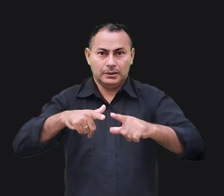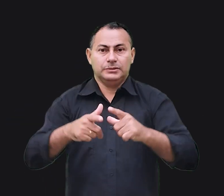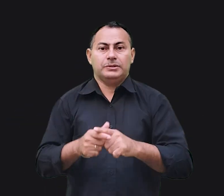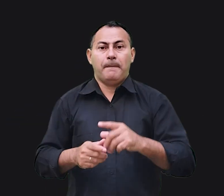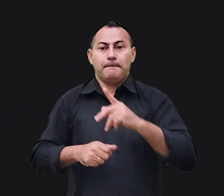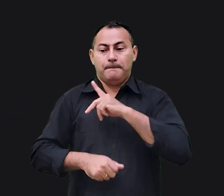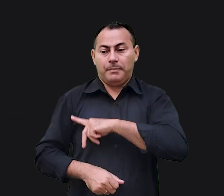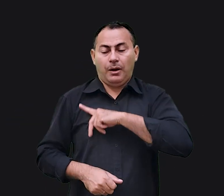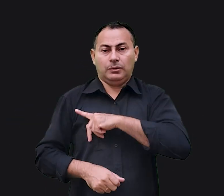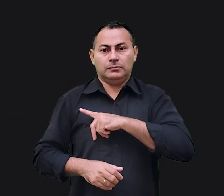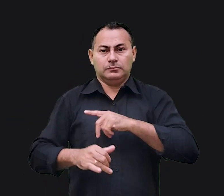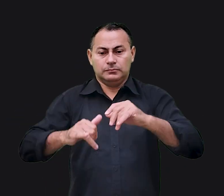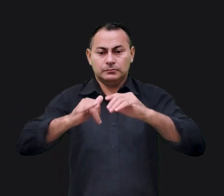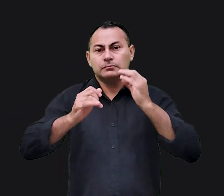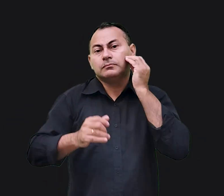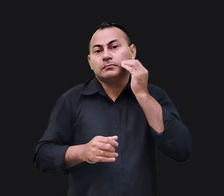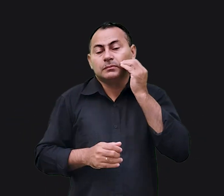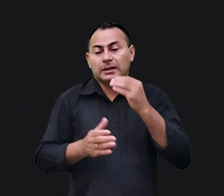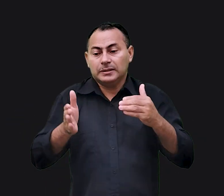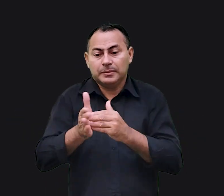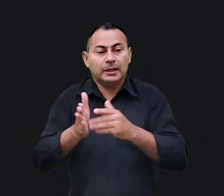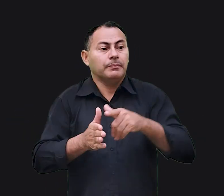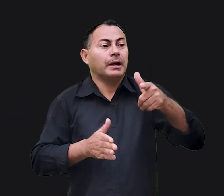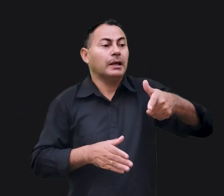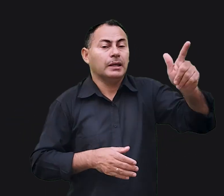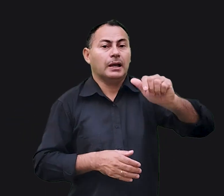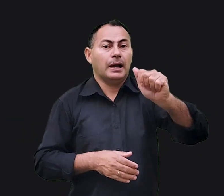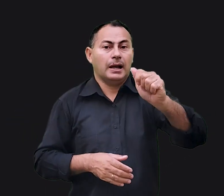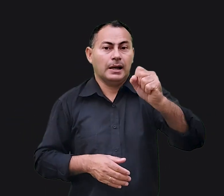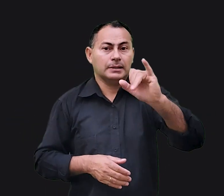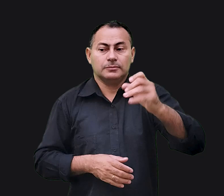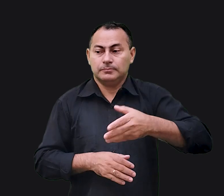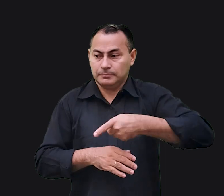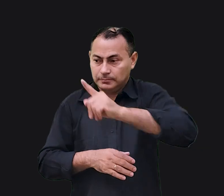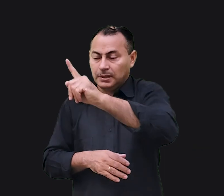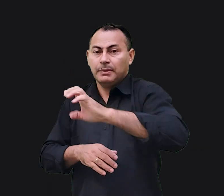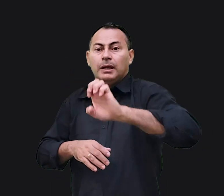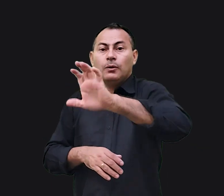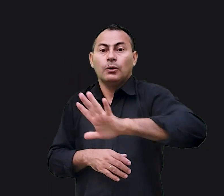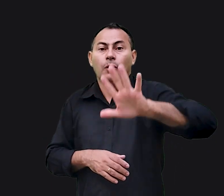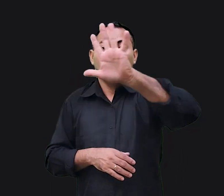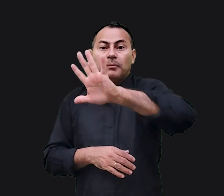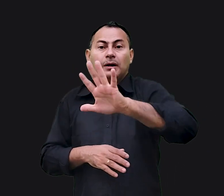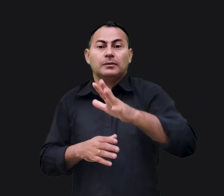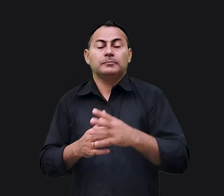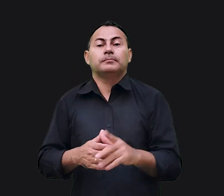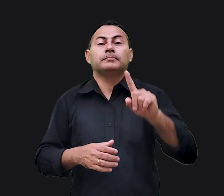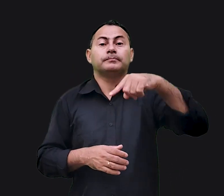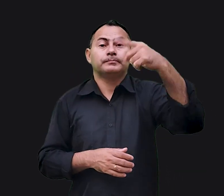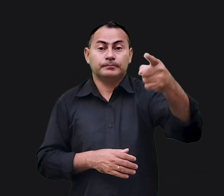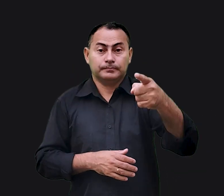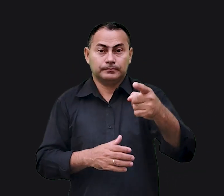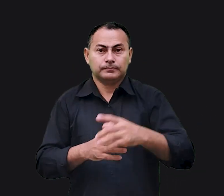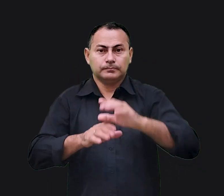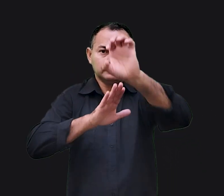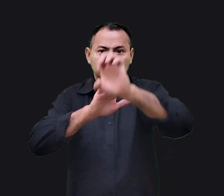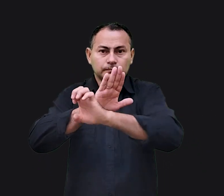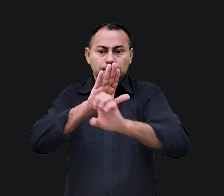Essa experiência o impediu de ir para a Ásia e o dirigiu para a Europa. Depois, quando o Evangelho se